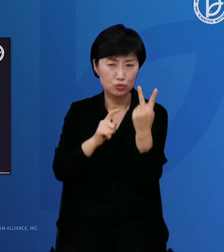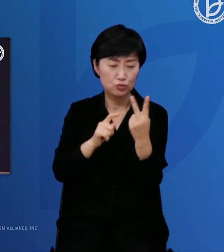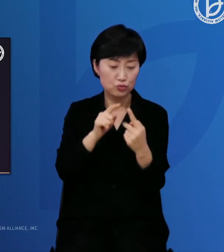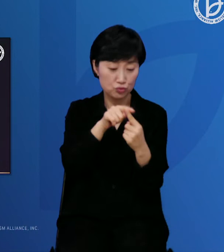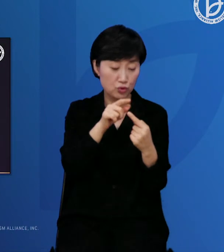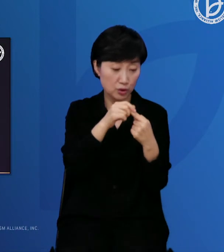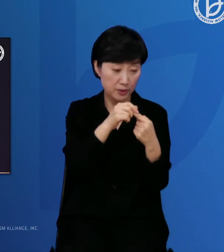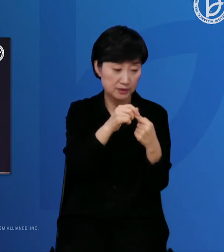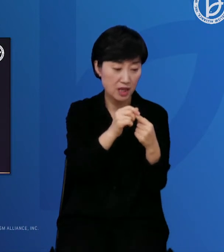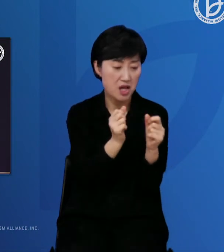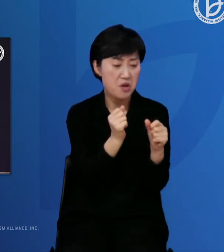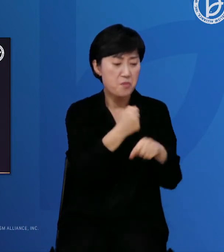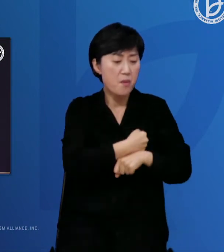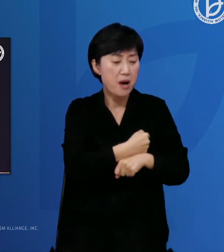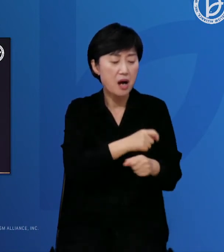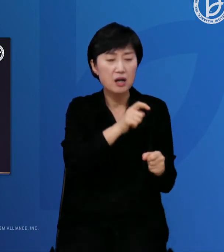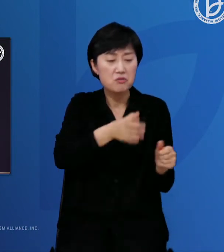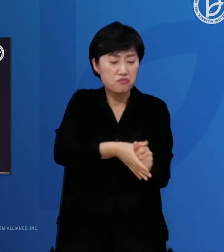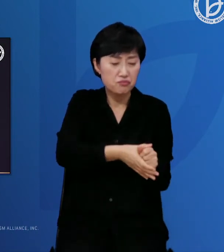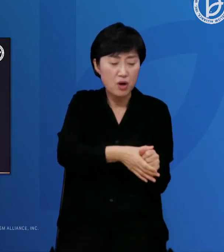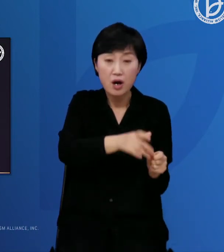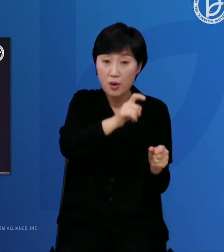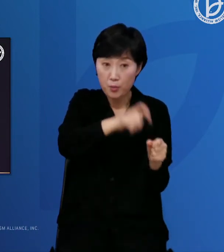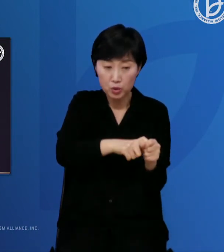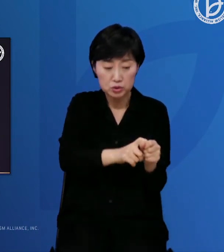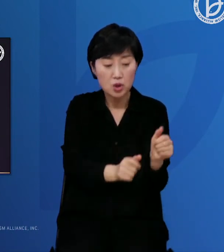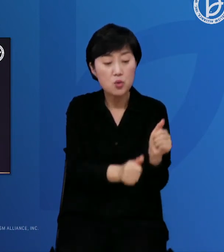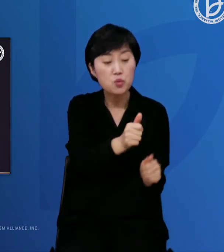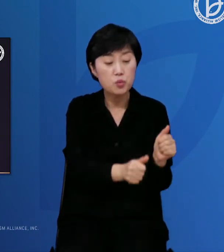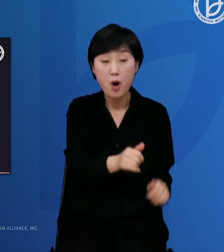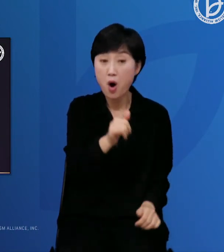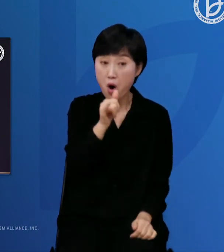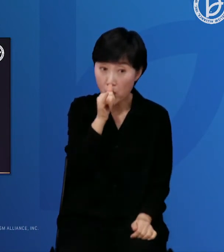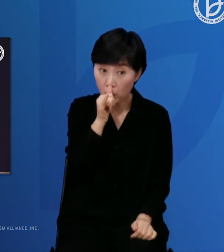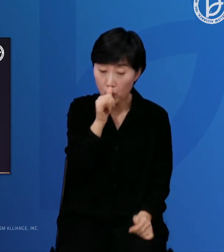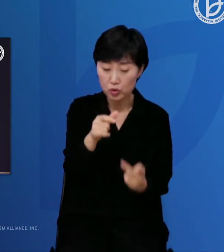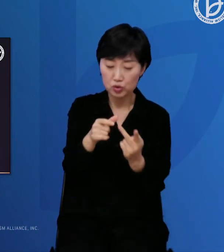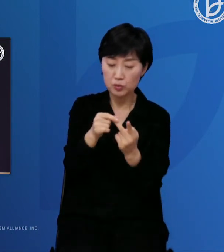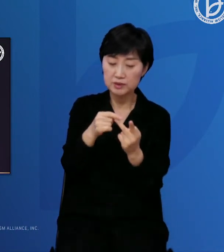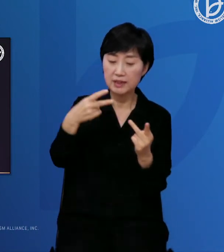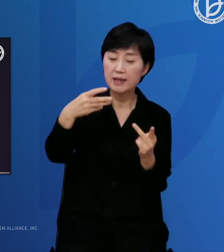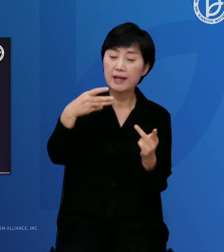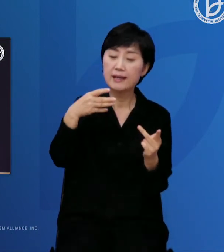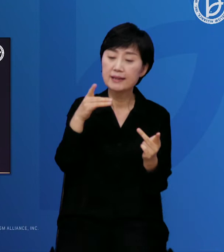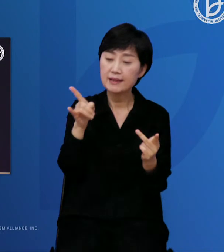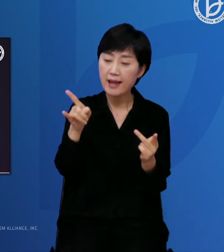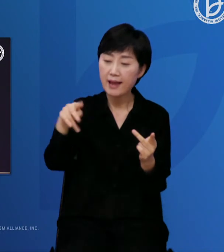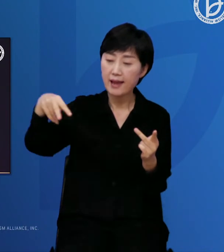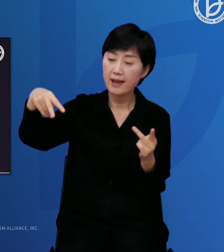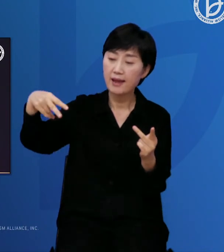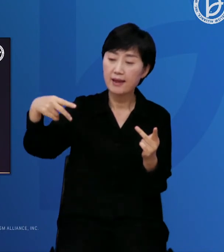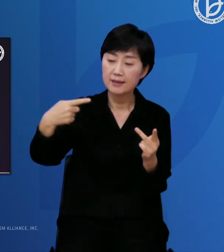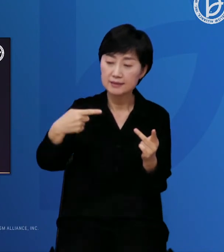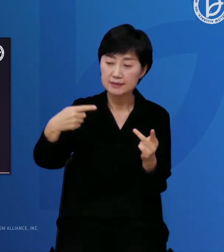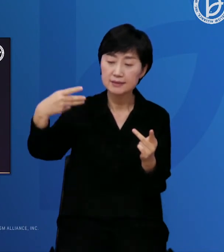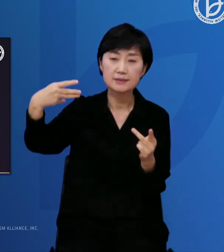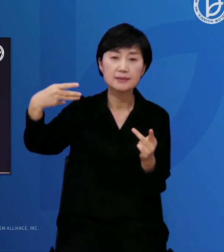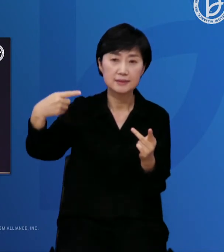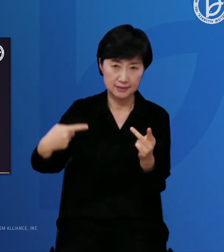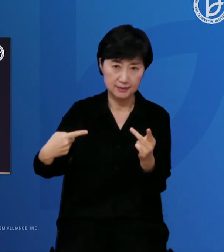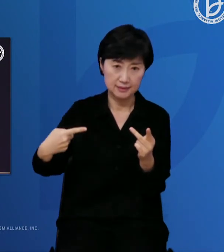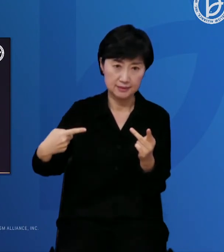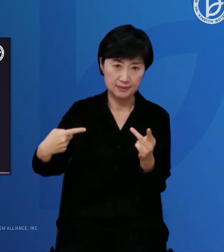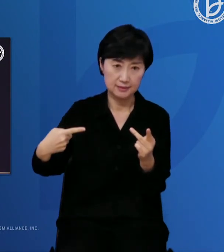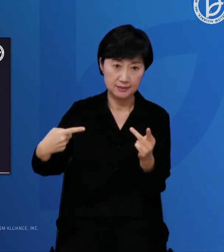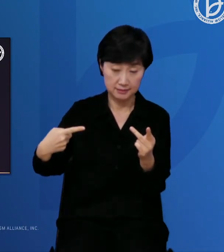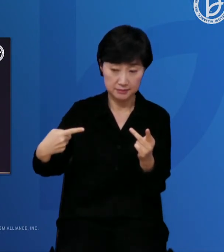그 반대로요 굉장하게 테스트 해보는 시험이 있단 말이에요. And so theologians may be able to differentiate between the